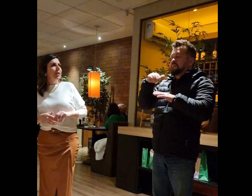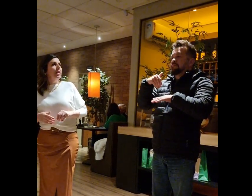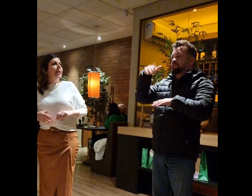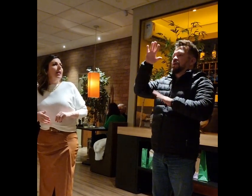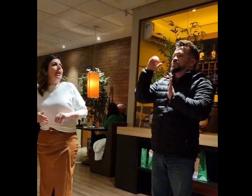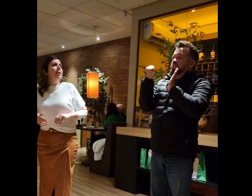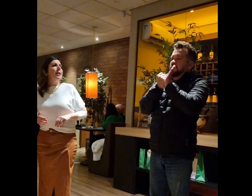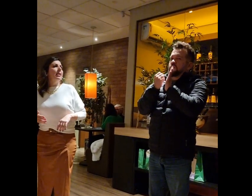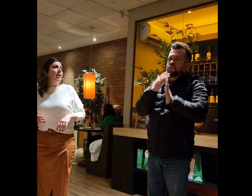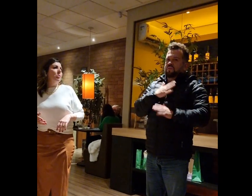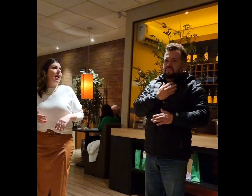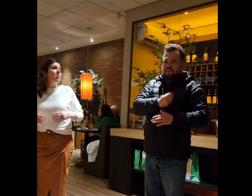Ela tem quantos?